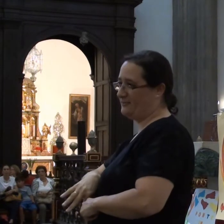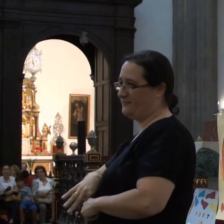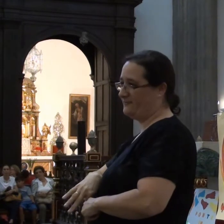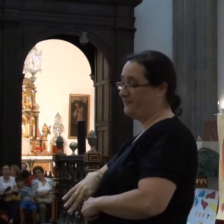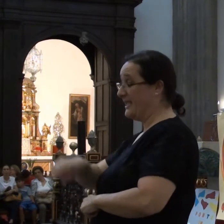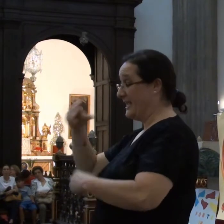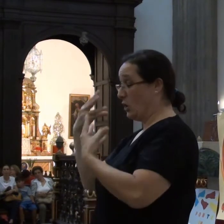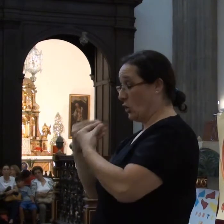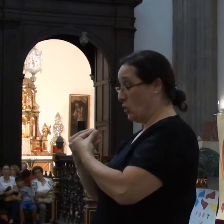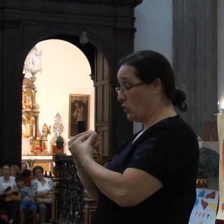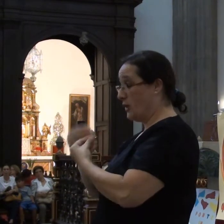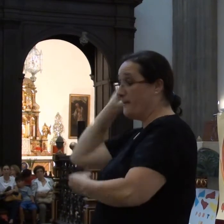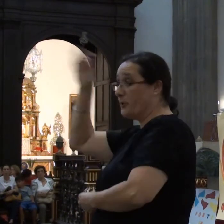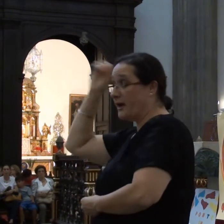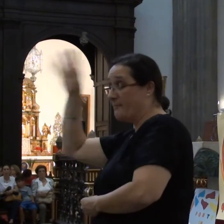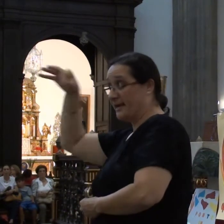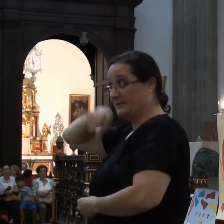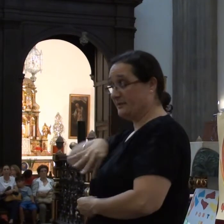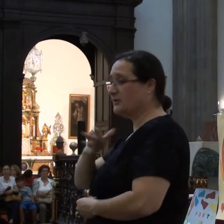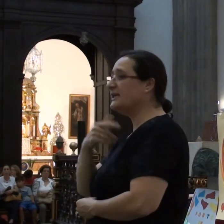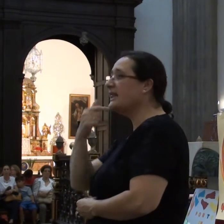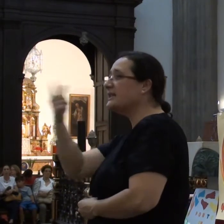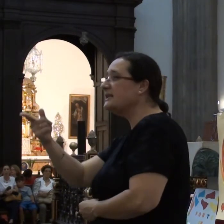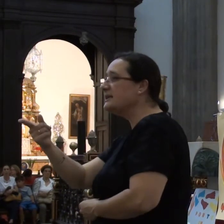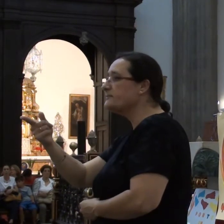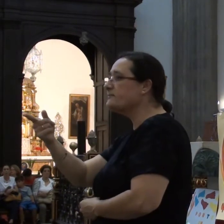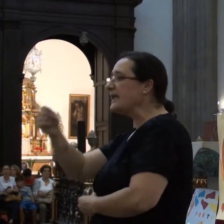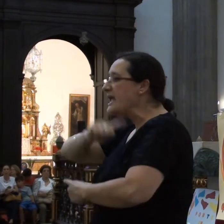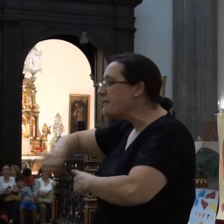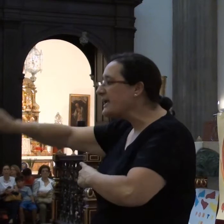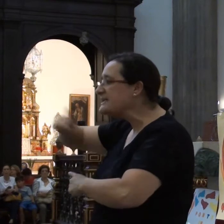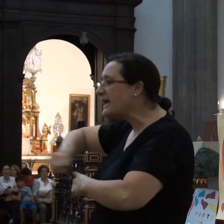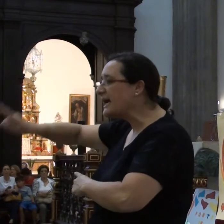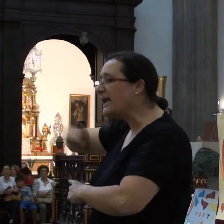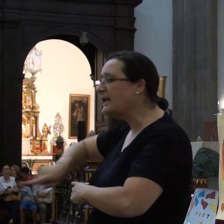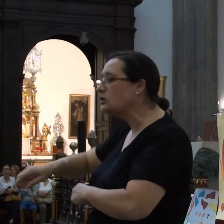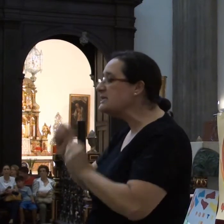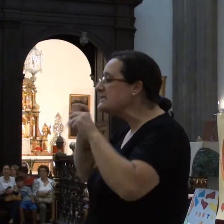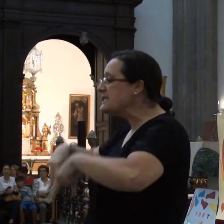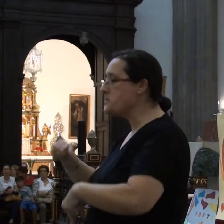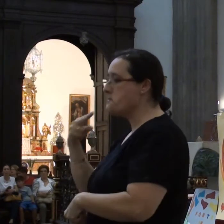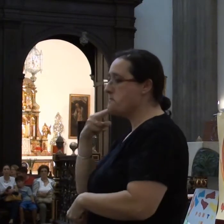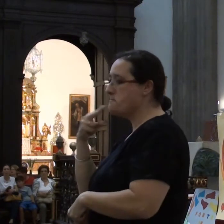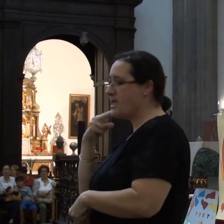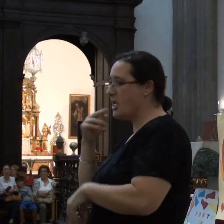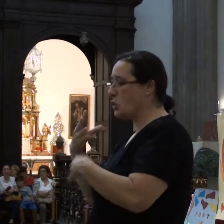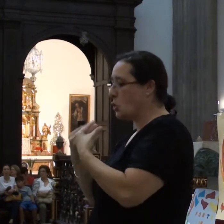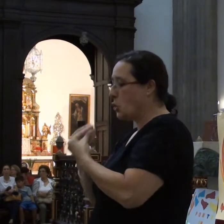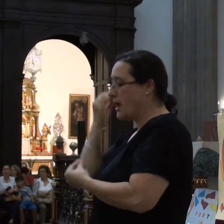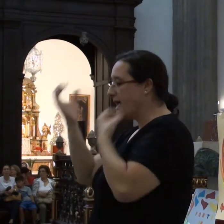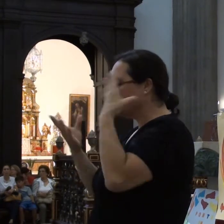espíritu quiere decir evangelizadores que se abren Sin temor a la acción del espíritu